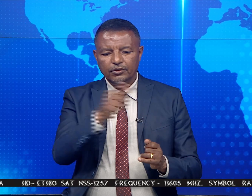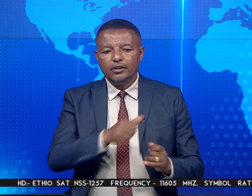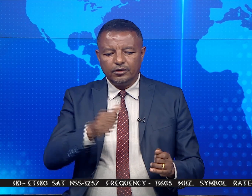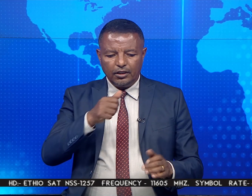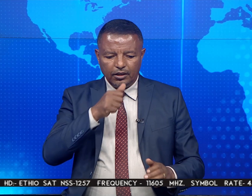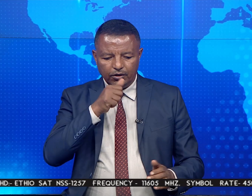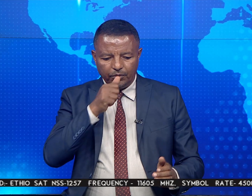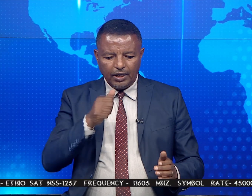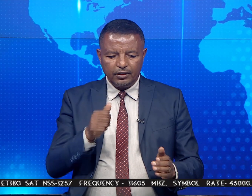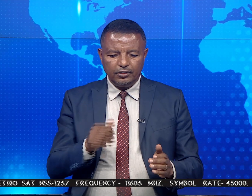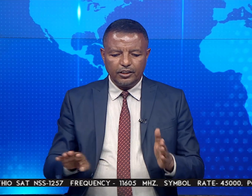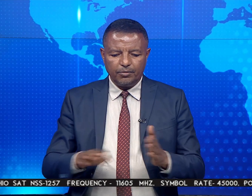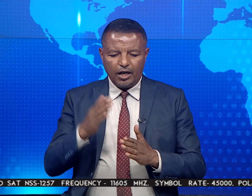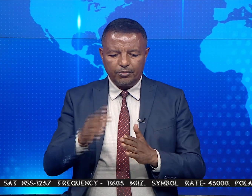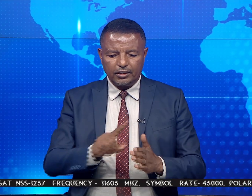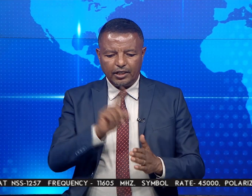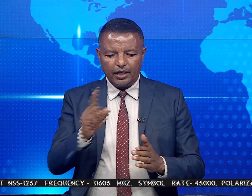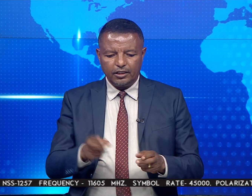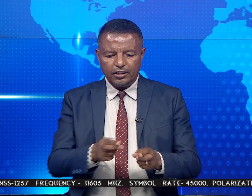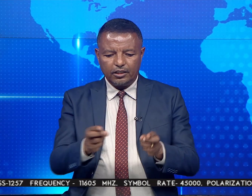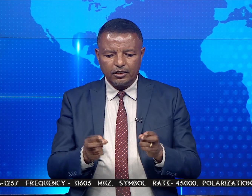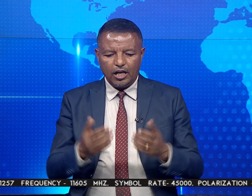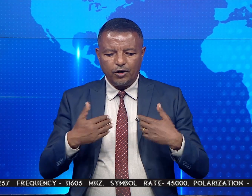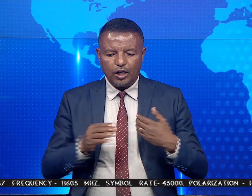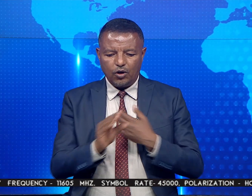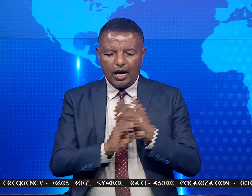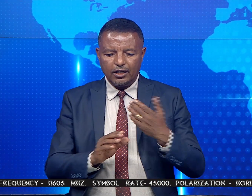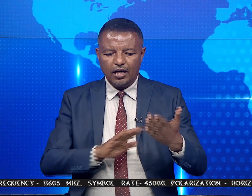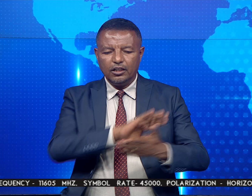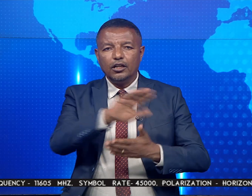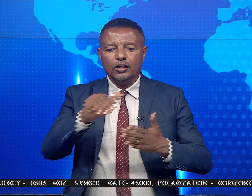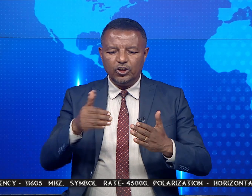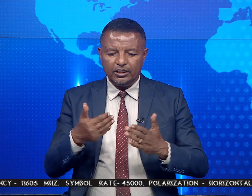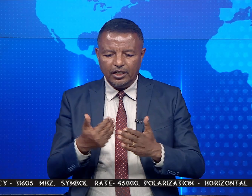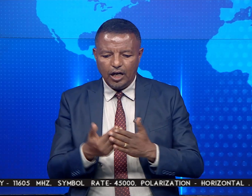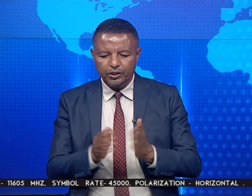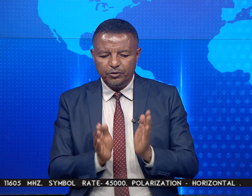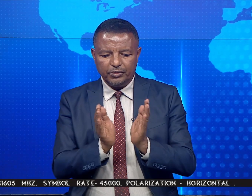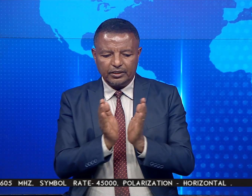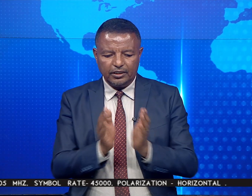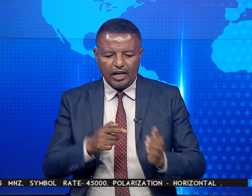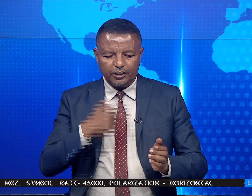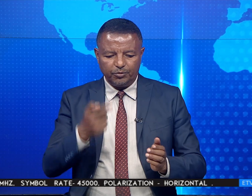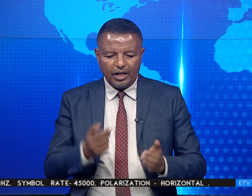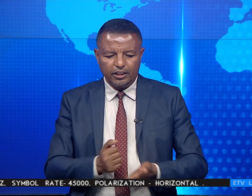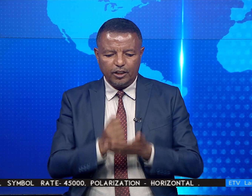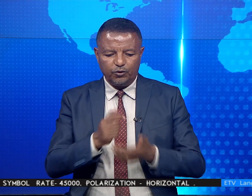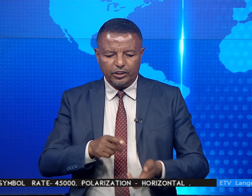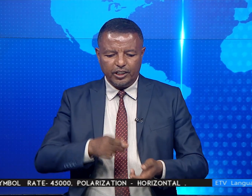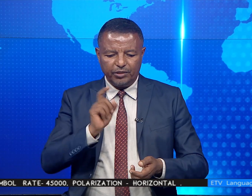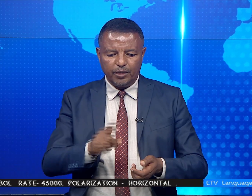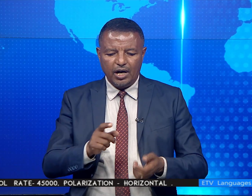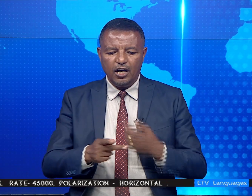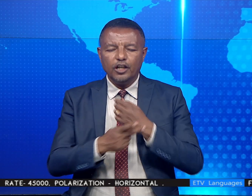በመጨረሻም የኢትዮጵያን የባህር በር ጥያቄ ለቀጠና ያሉ አገራት ለሁለንተናዊ ብልጽግና ሲባል